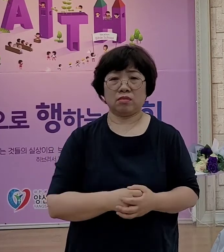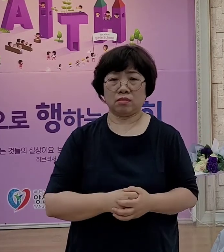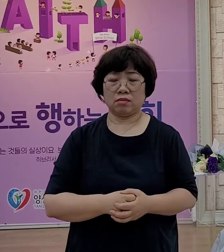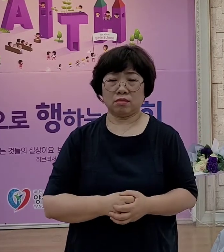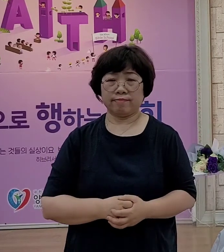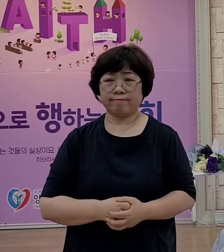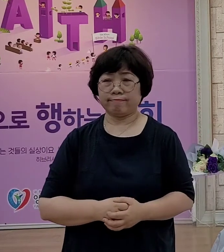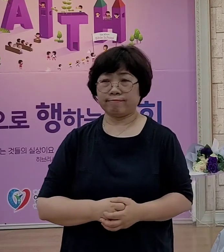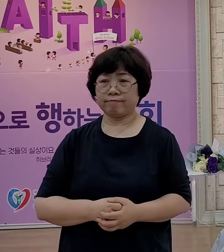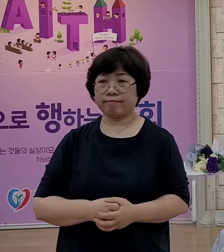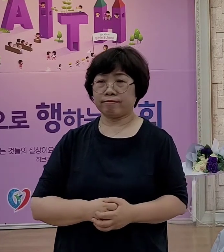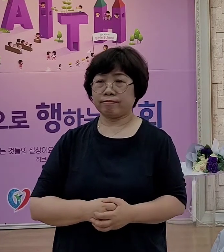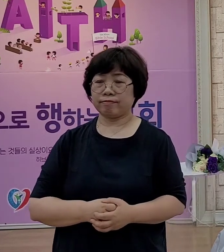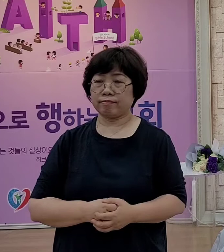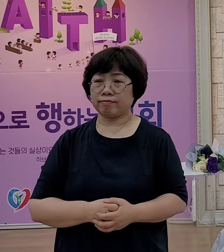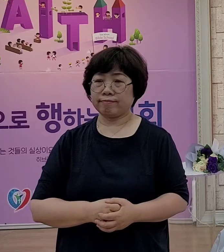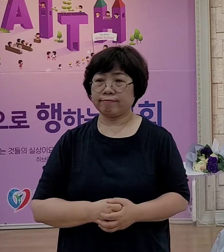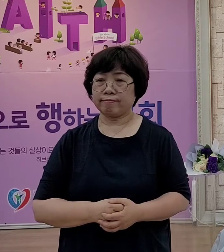더러움.